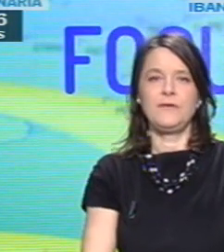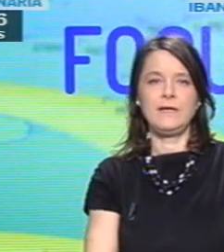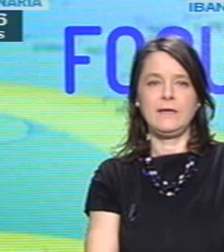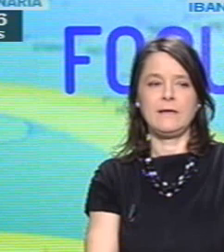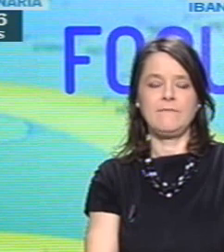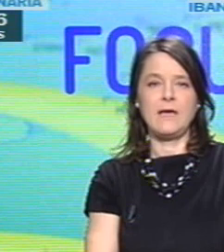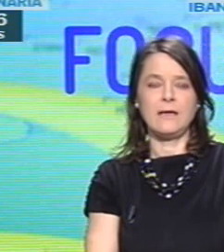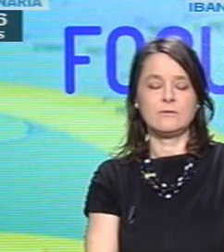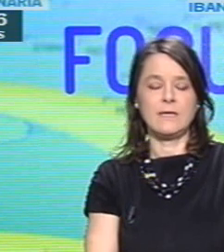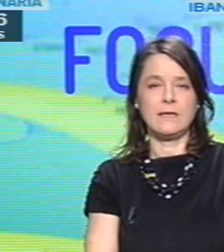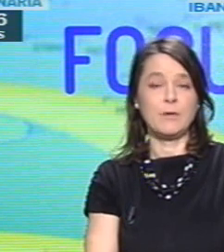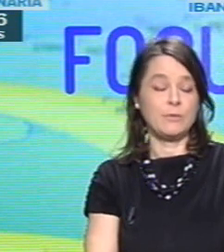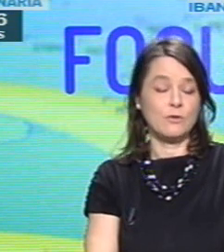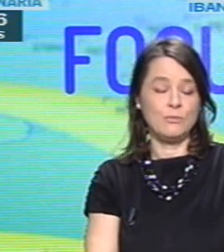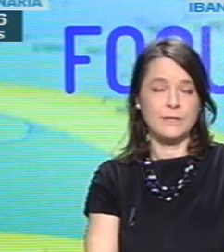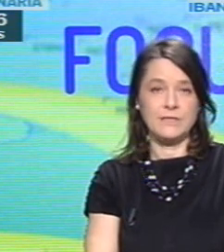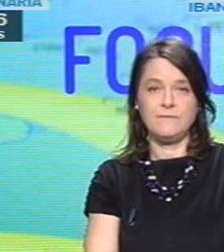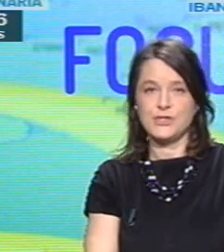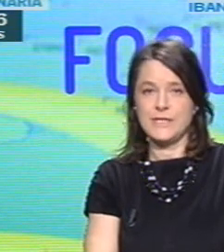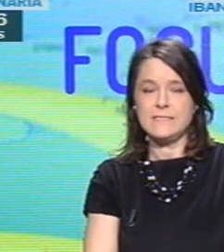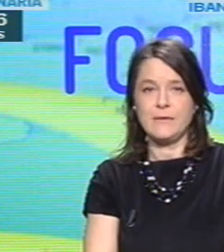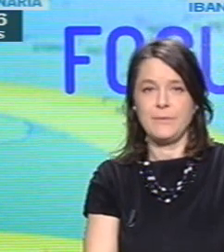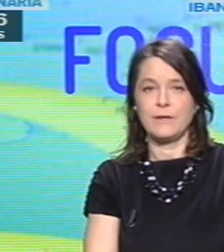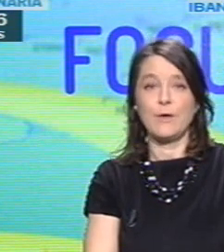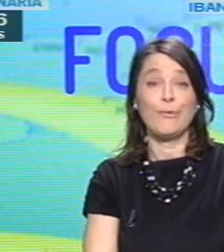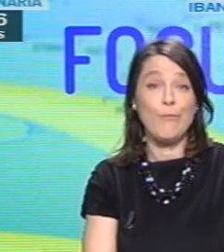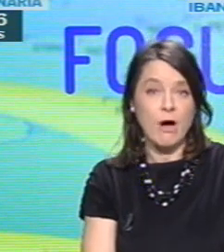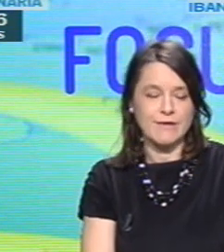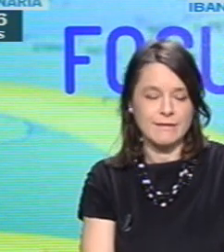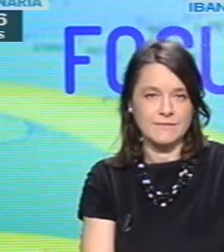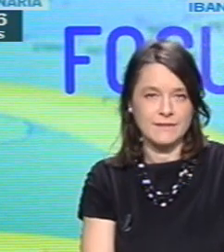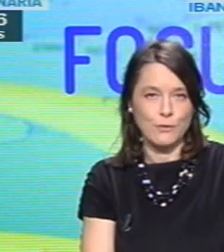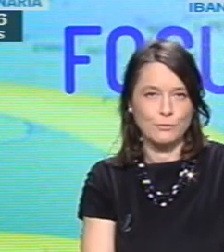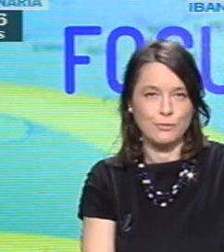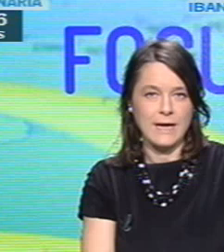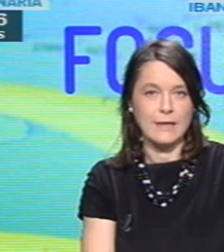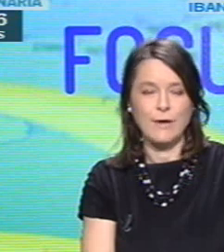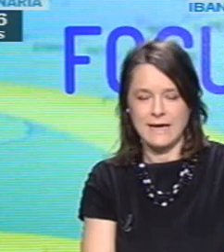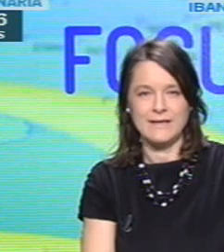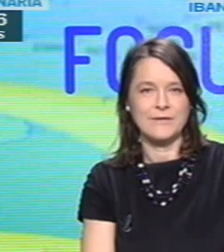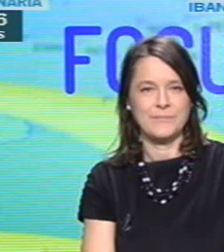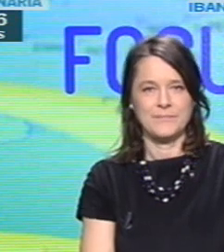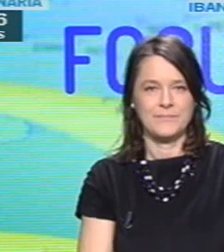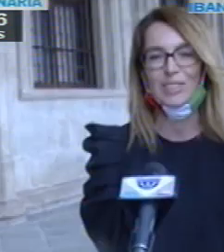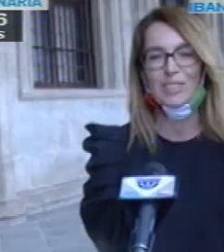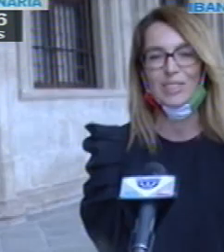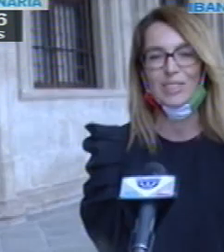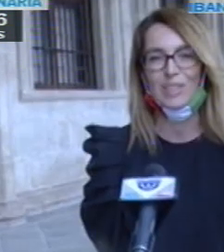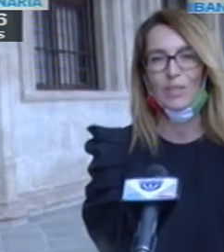strumento viene avviato proprio dal Comune di Vicenza per promuovere l'attività culturale online.